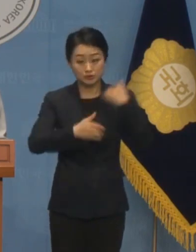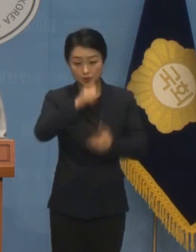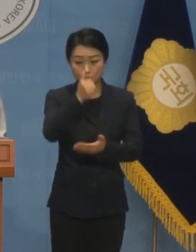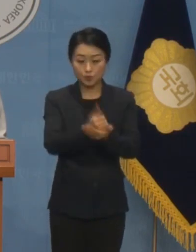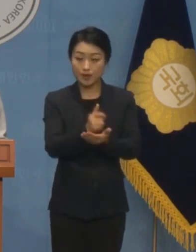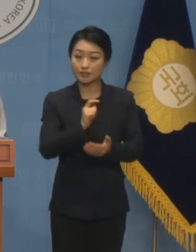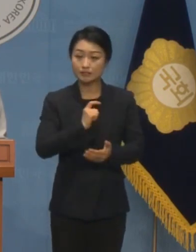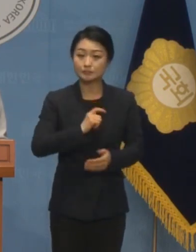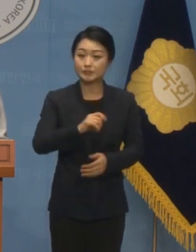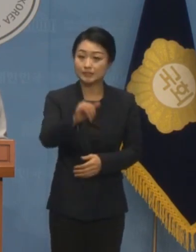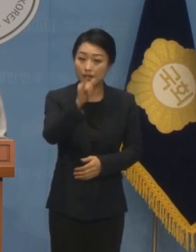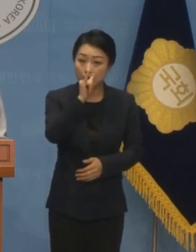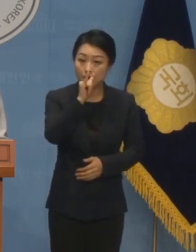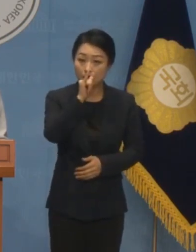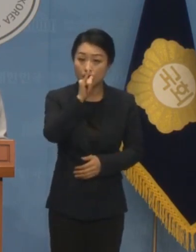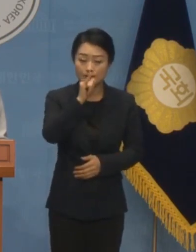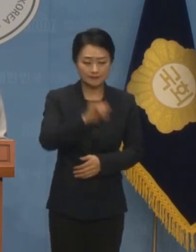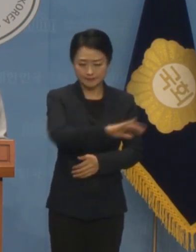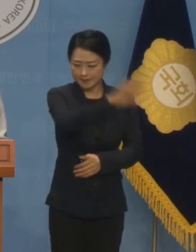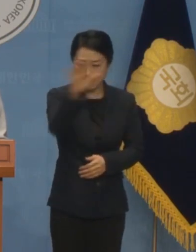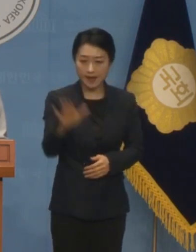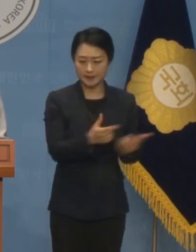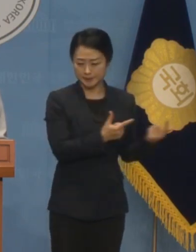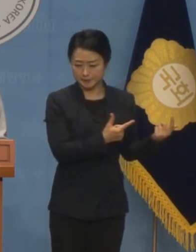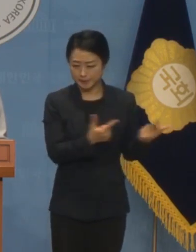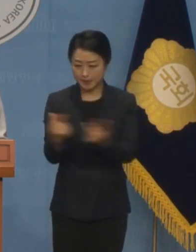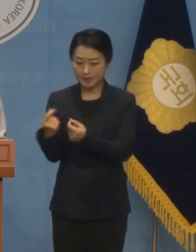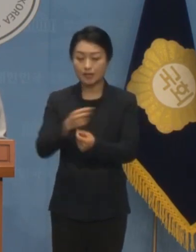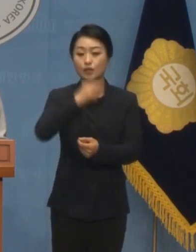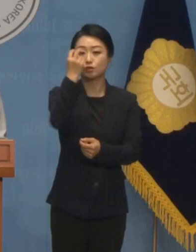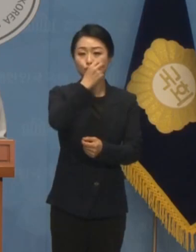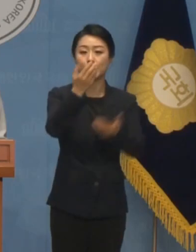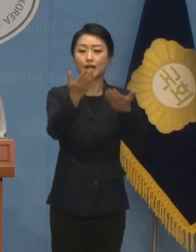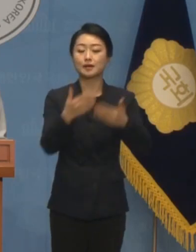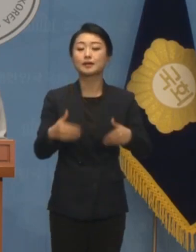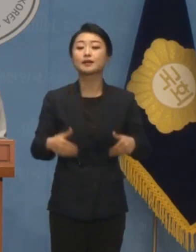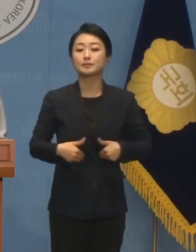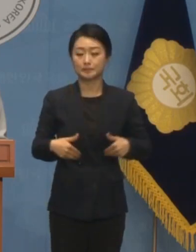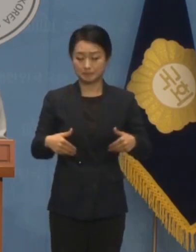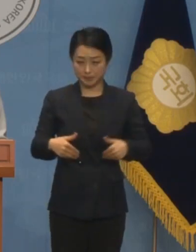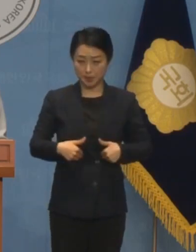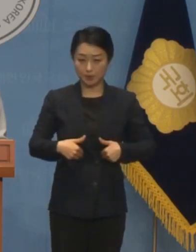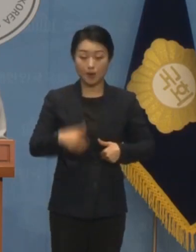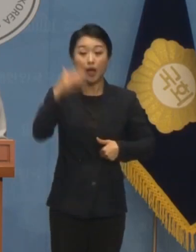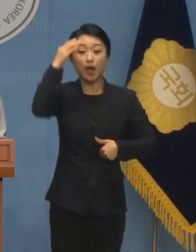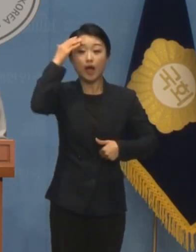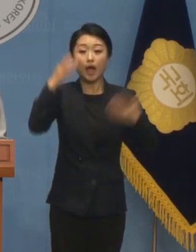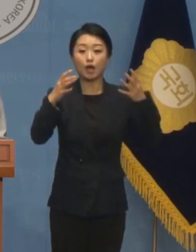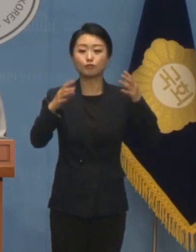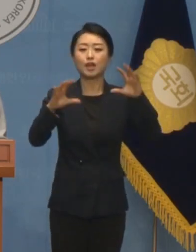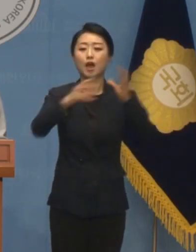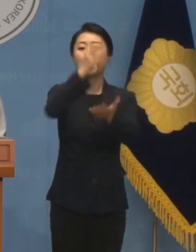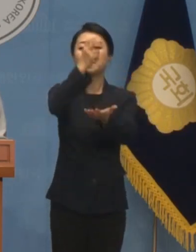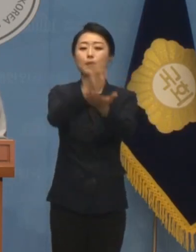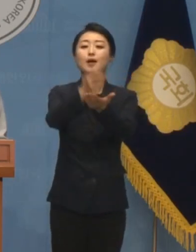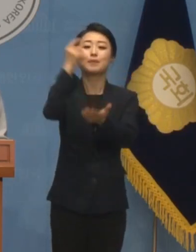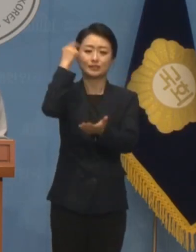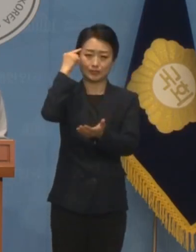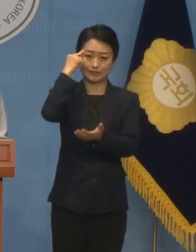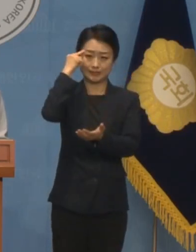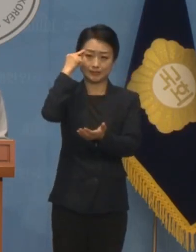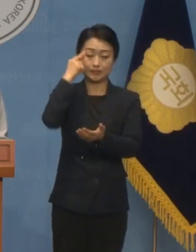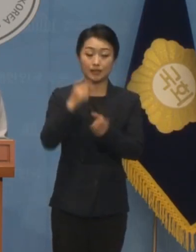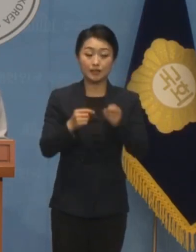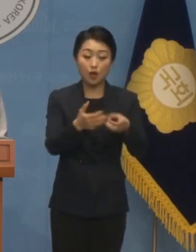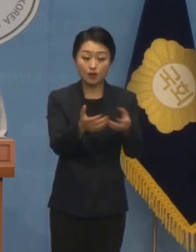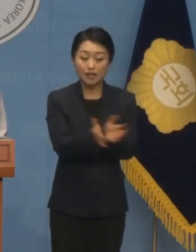혐의가 있으면 그 누구라도 공정하게 수사를 받아야 하는 것이 대한민국의 헌법 정신이며